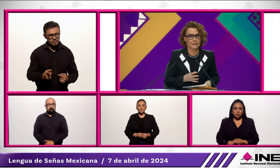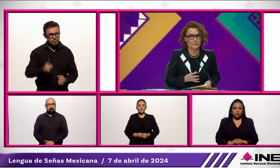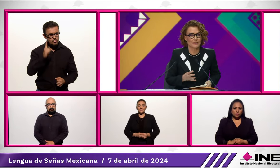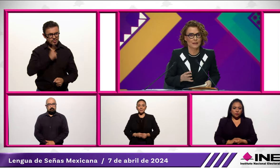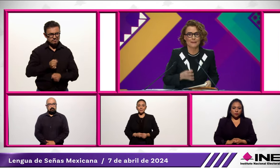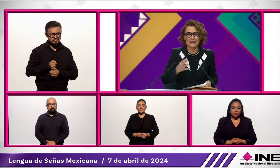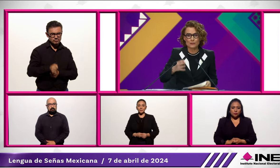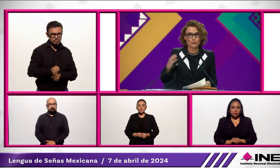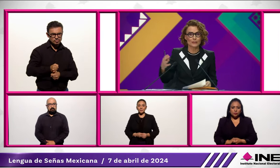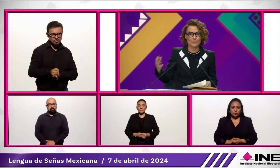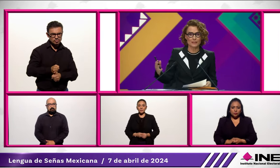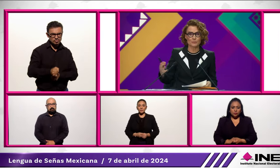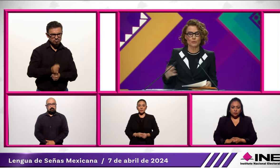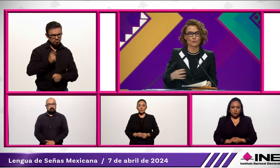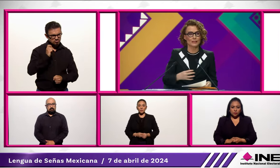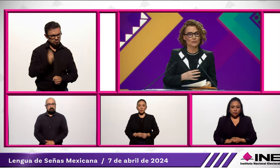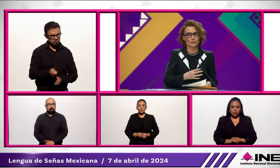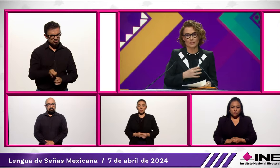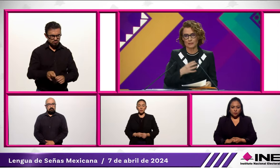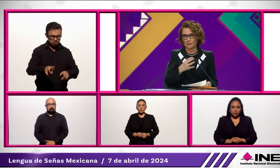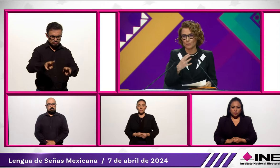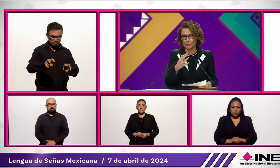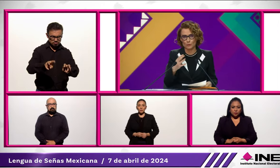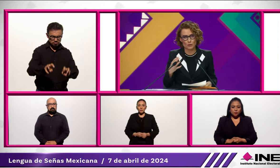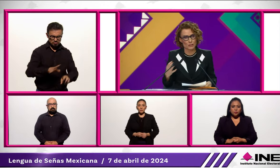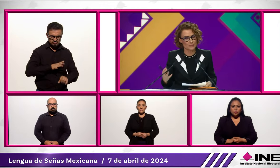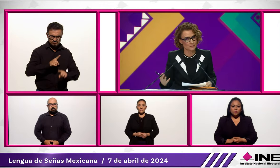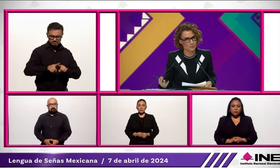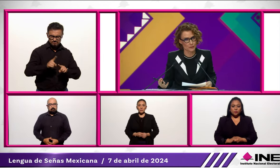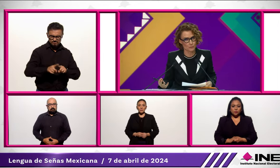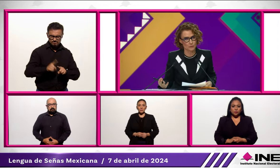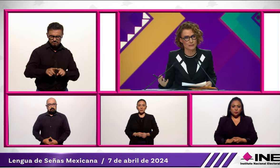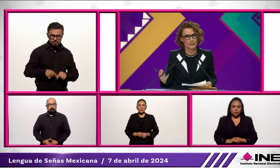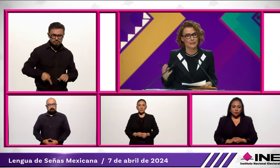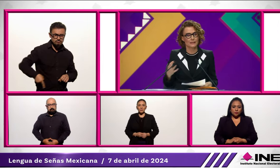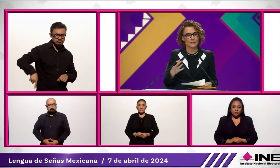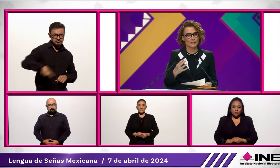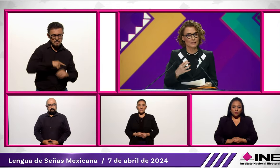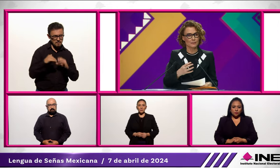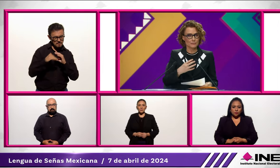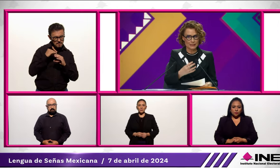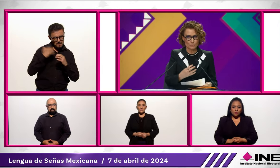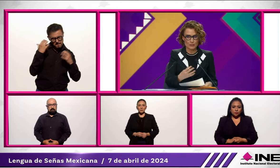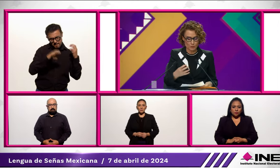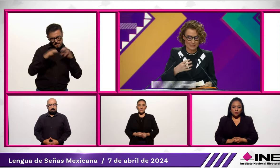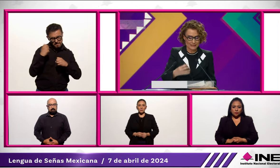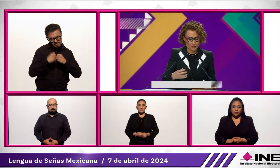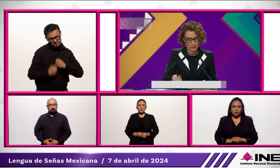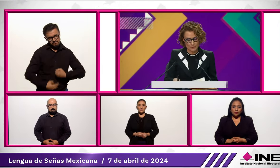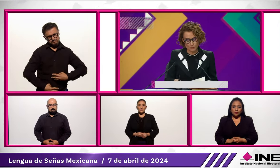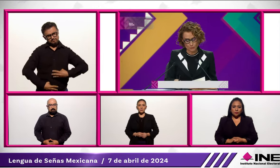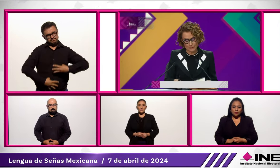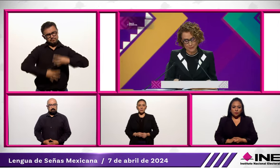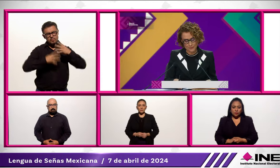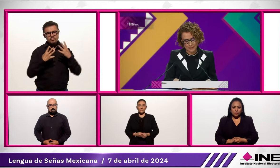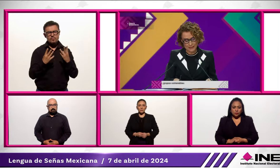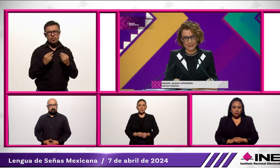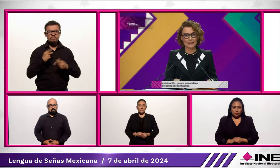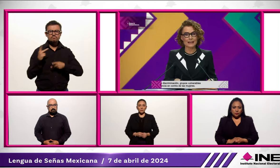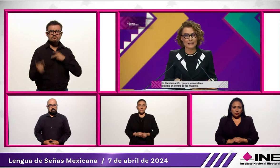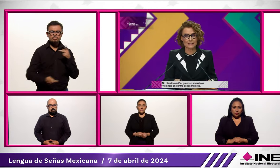Evidentemente implica varios temas, por lo tanto se recibieron muchísimas preguntas. Van ustedes, voy a hacer una